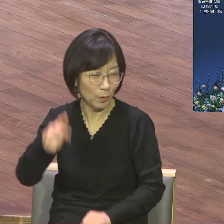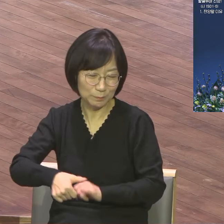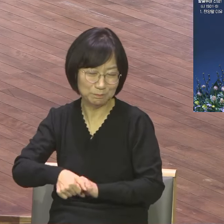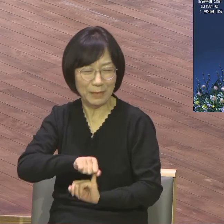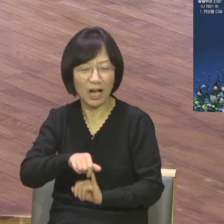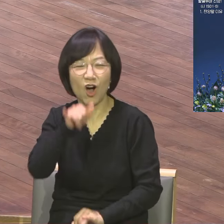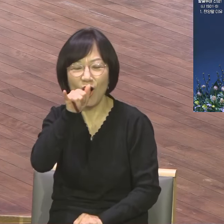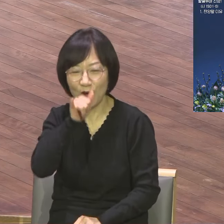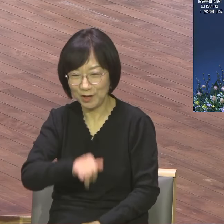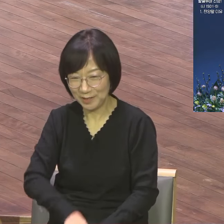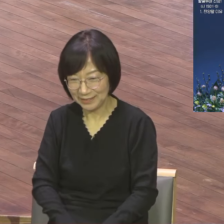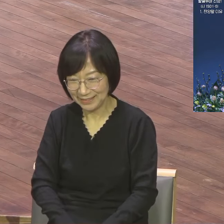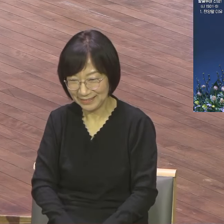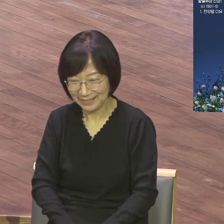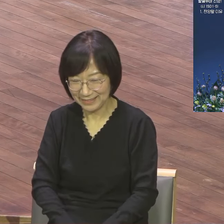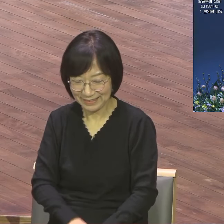치유된다니까. 아멘.